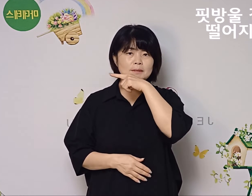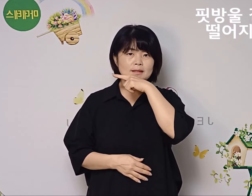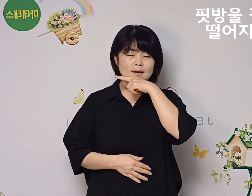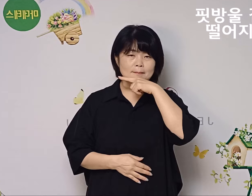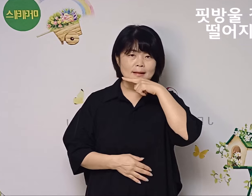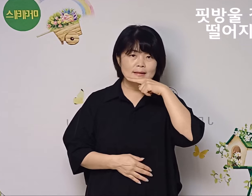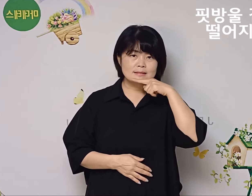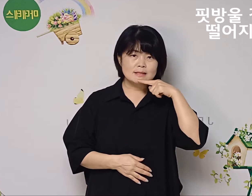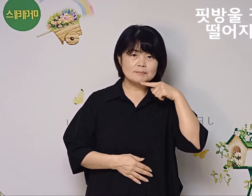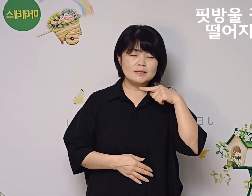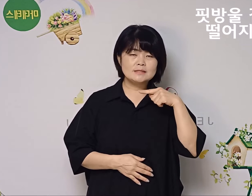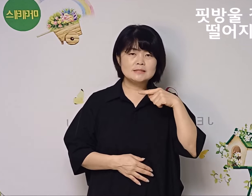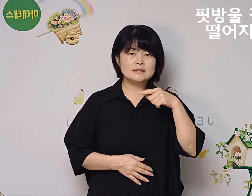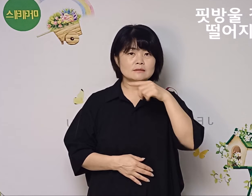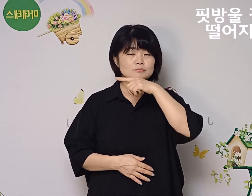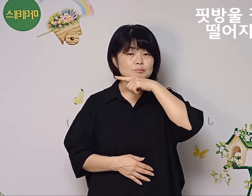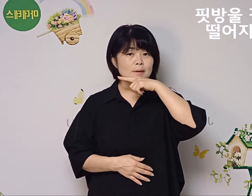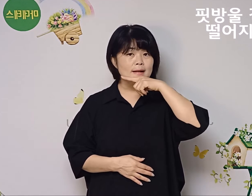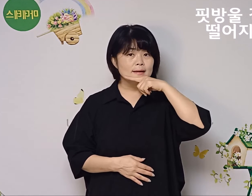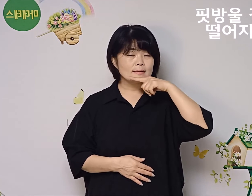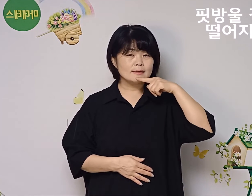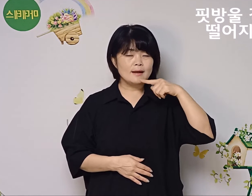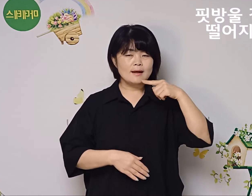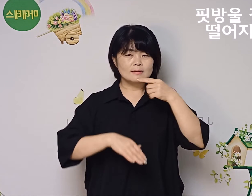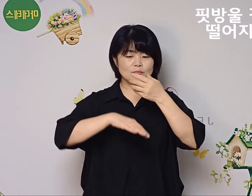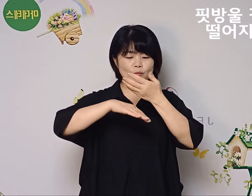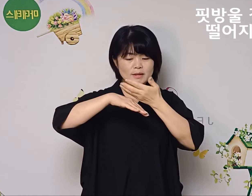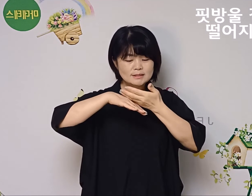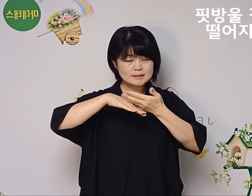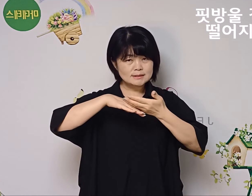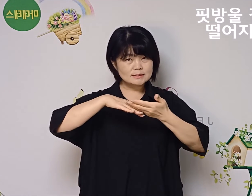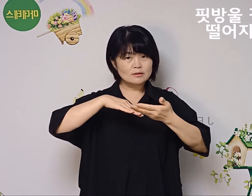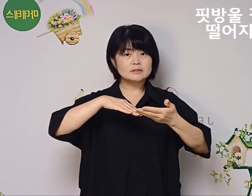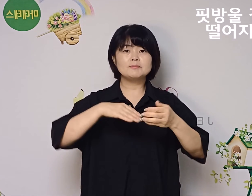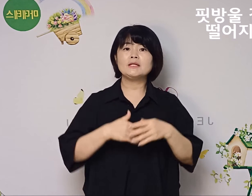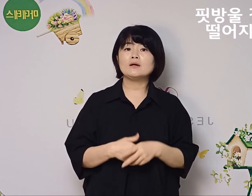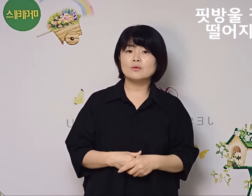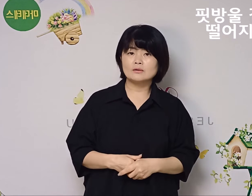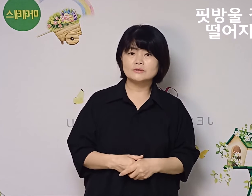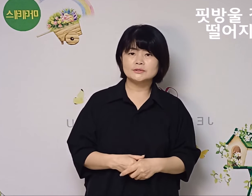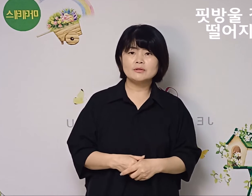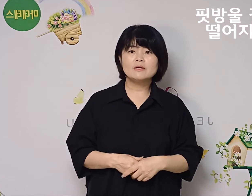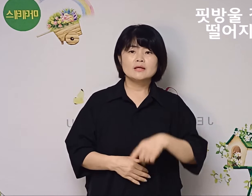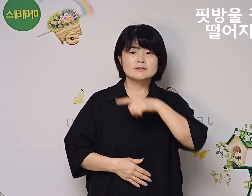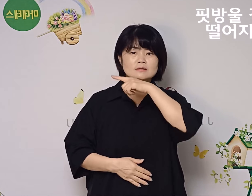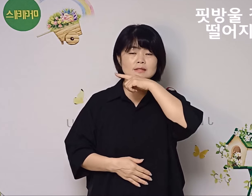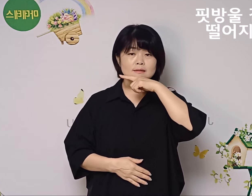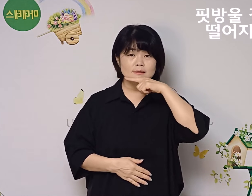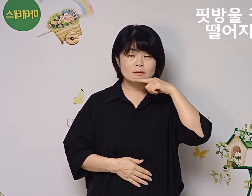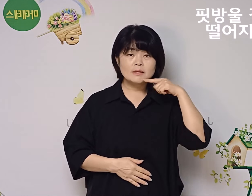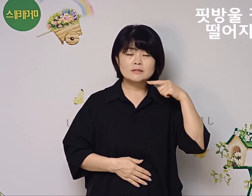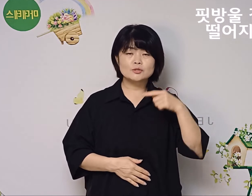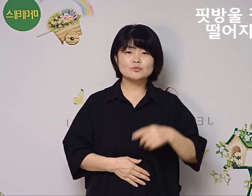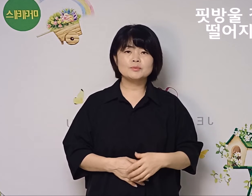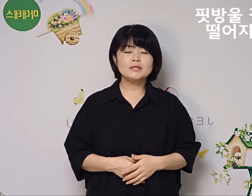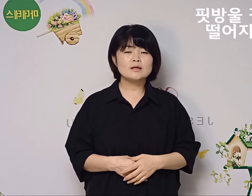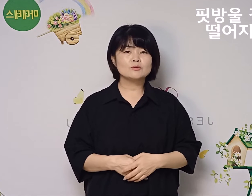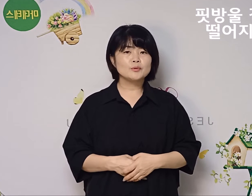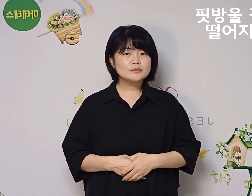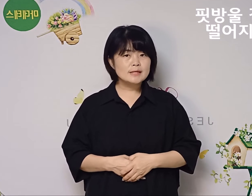피가 빨간색. 피는 빨강이랑 몸에 흐르는 거를 피라고 하거든요. 그래서 그냥 이거만 하셔도 피라고 표현은